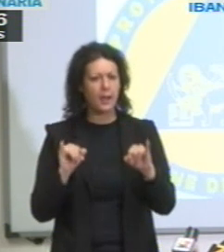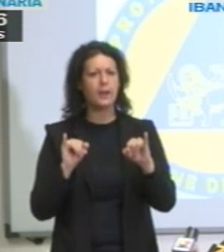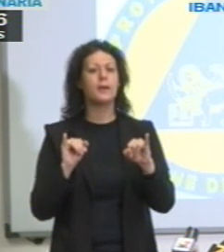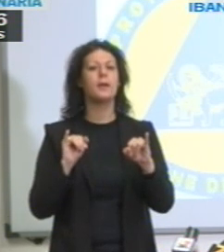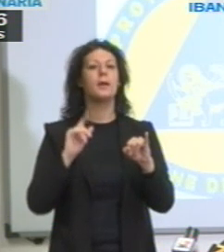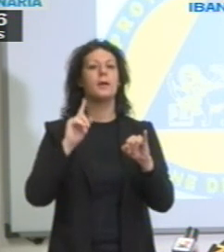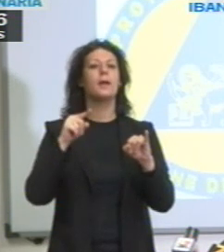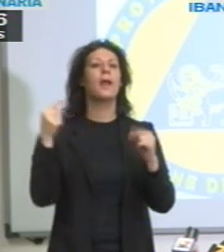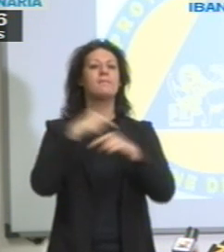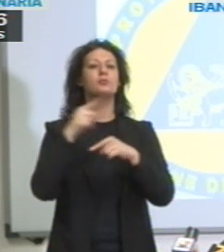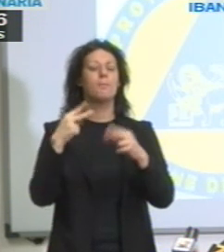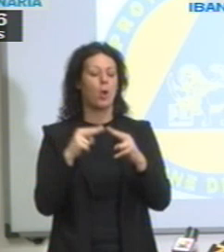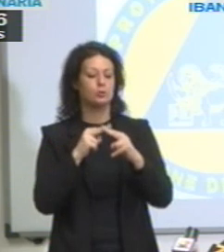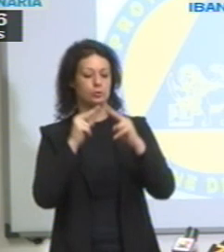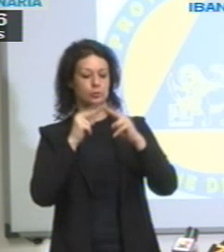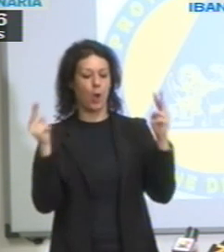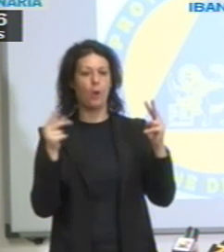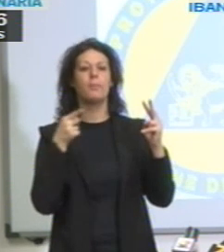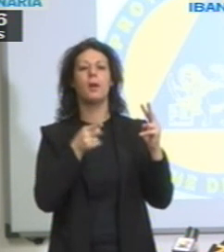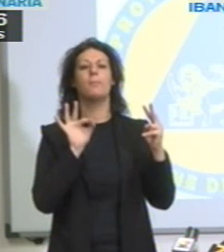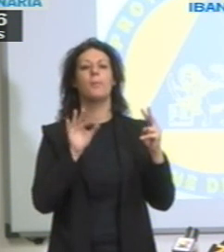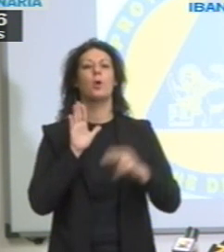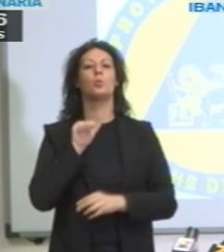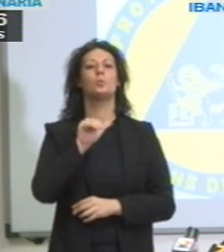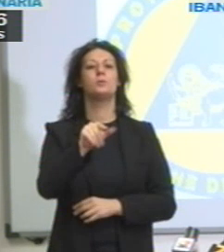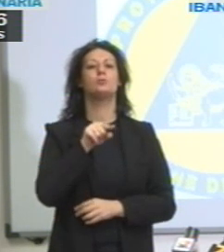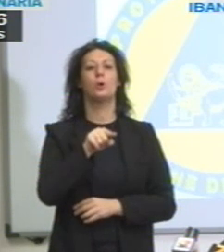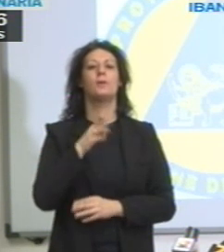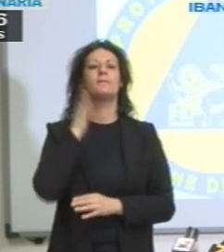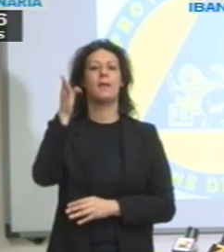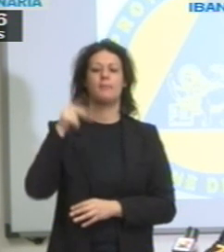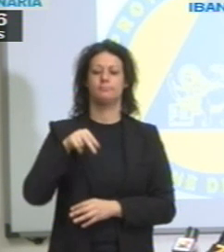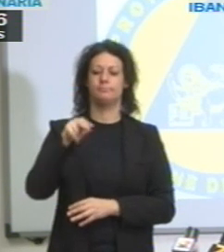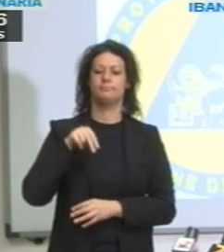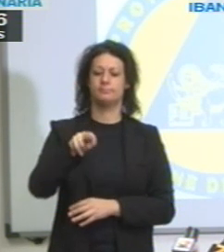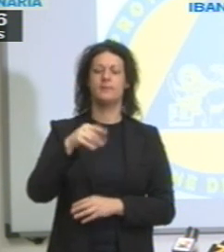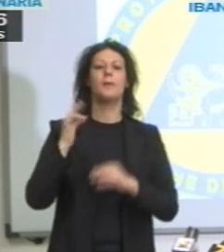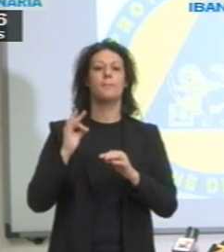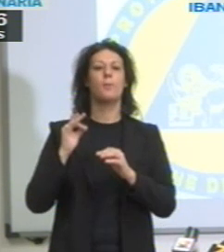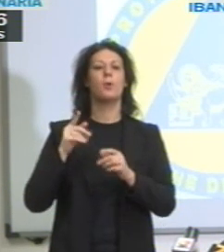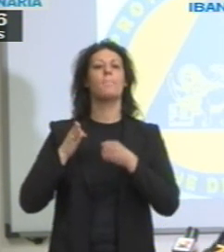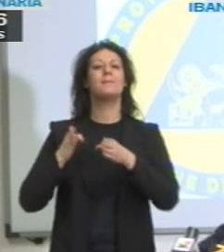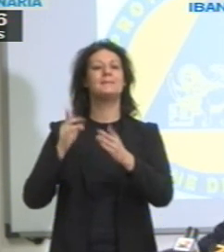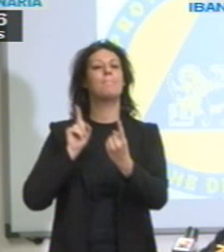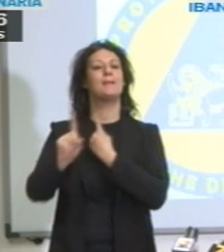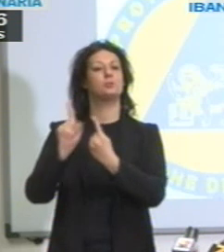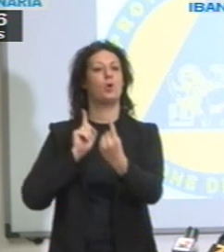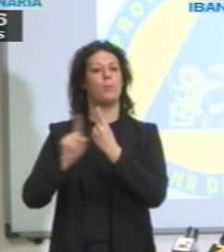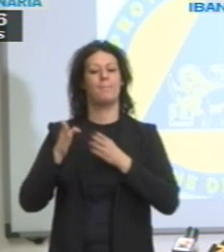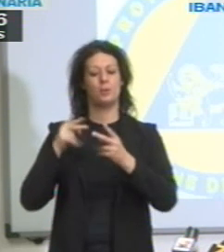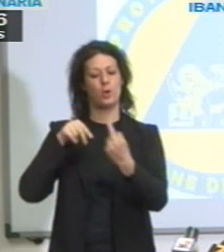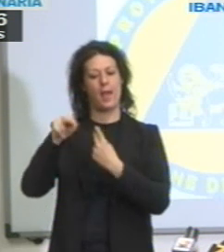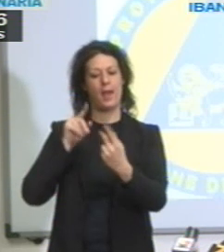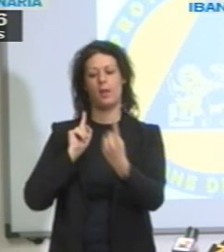poi scopriamo che andavano magari tutti i giorni, magari degli anziani, a camminare lungo la pista pedonale dove si incrociavano spesso